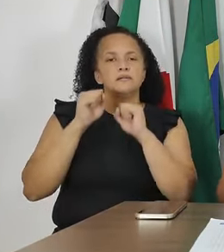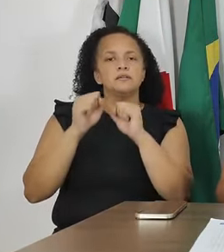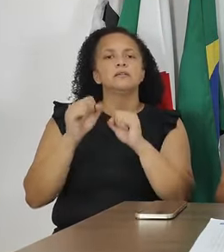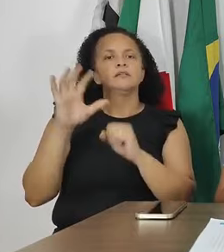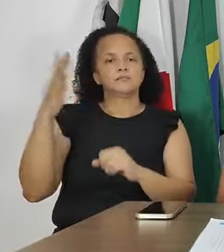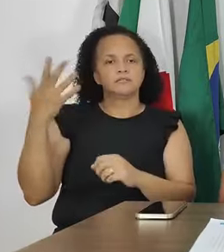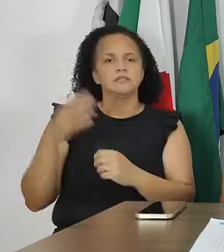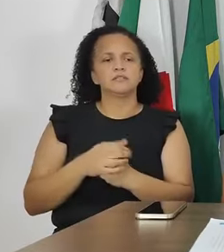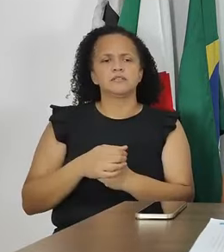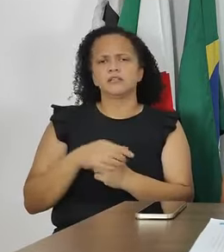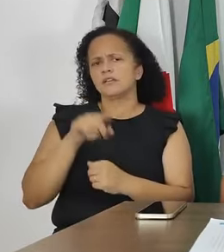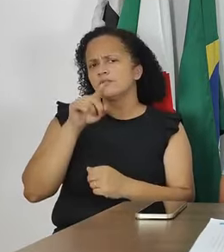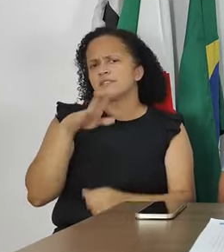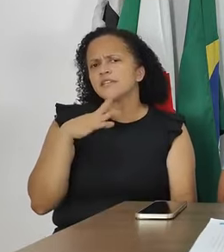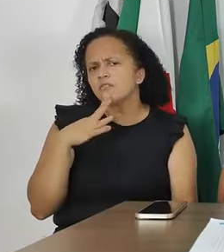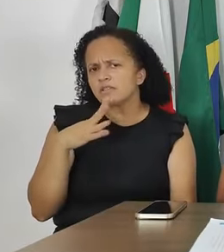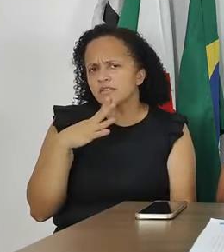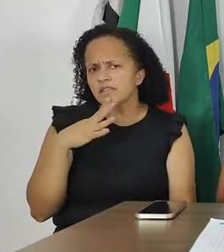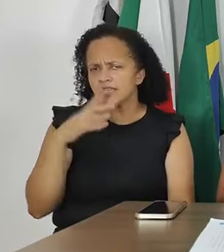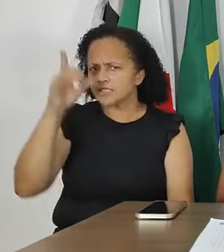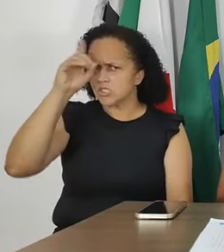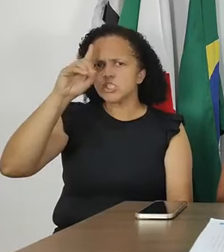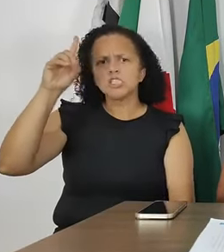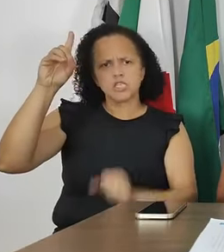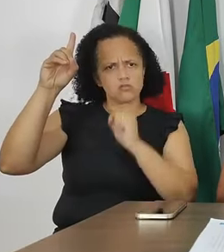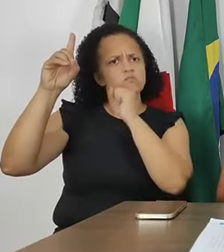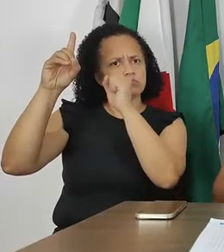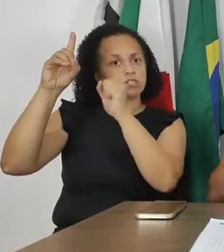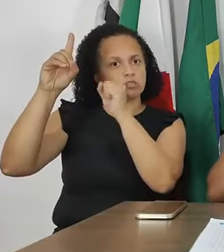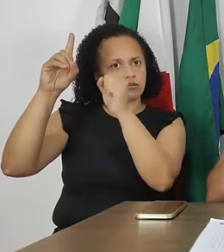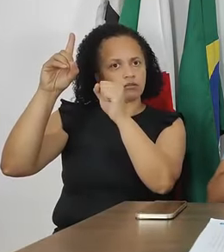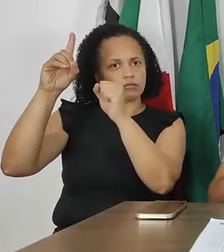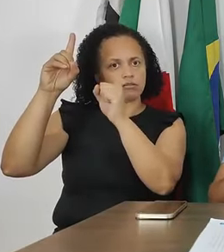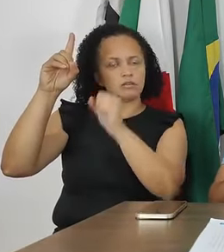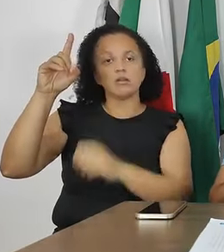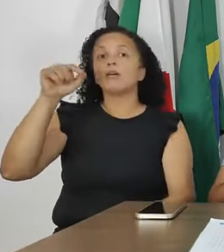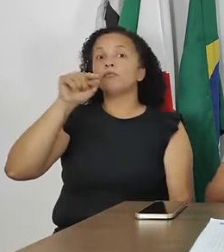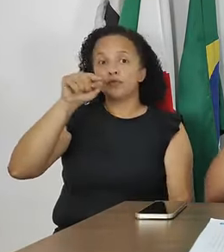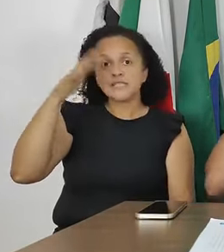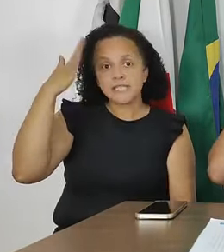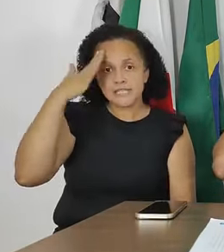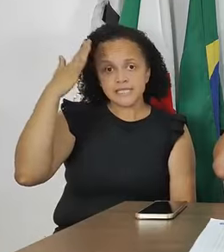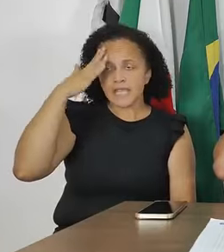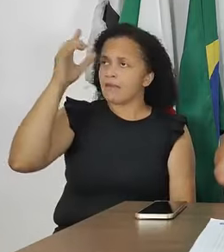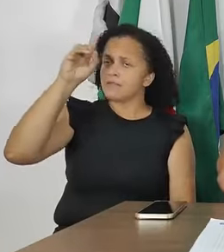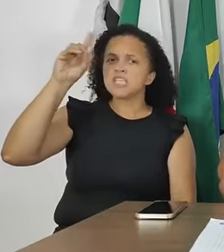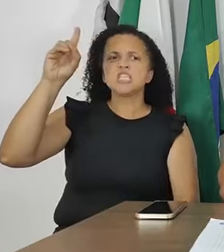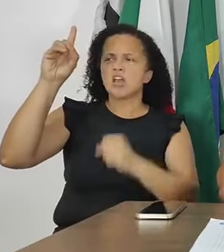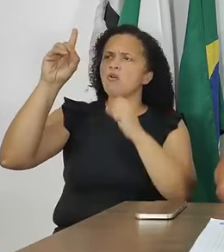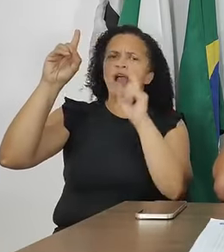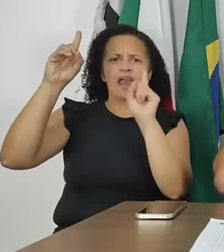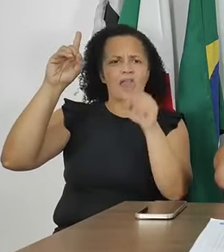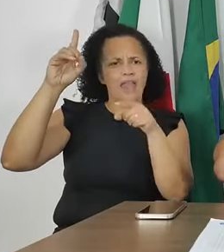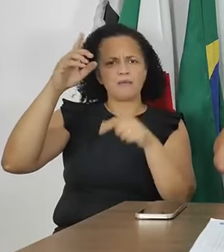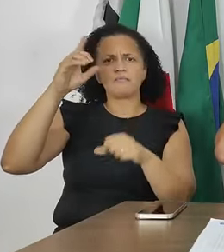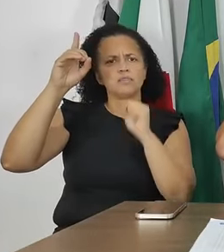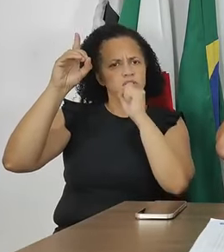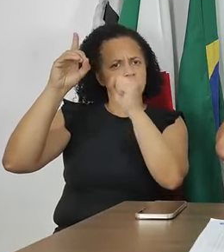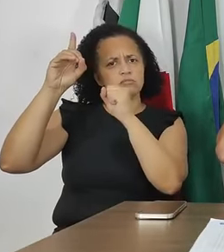Você conhece esse Deus Todo-Poderoso? Você tem convicção, não só conhecimento, será que eu tenho conhecimento